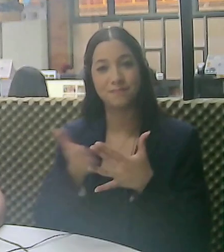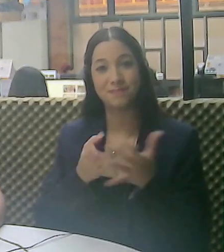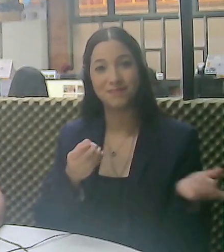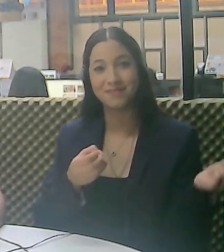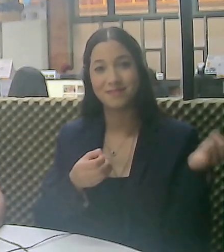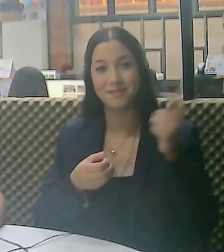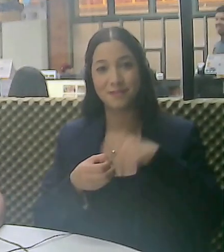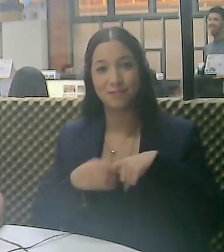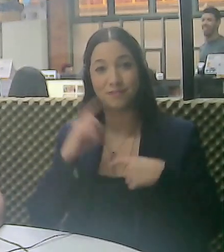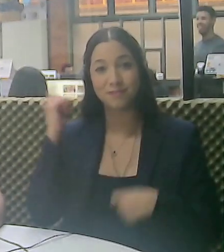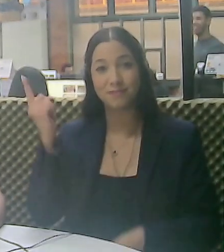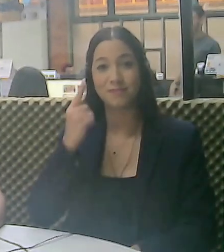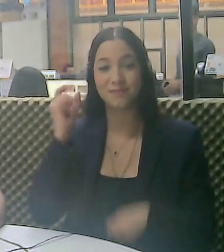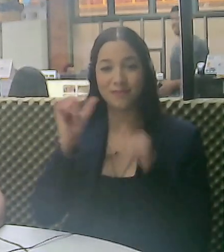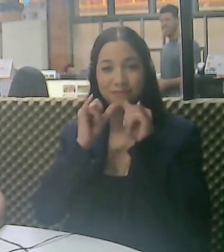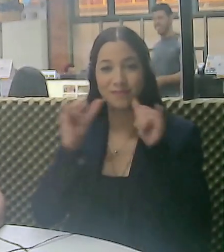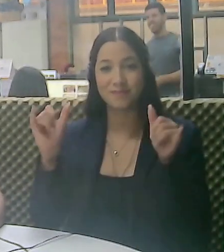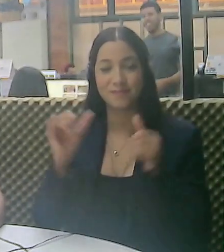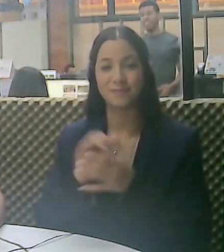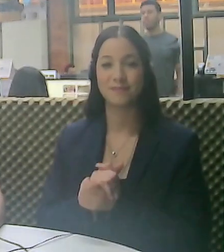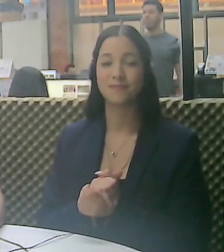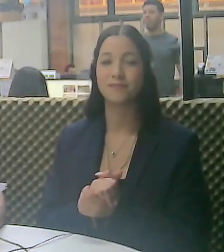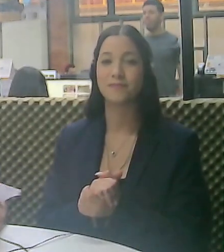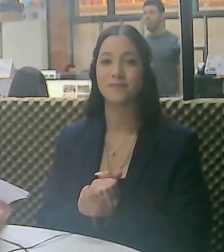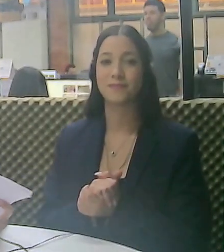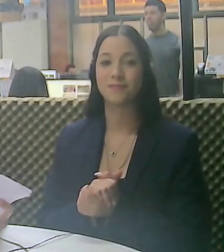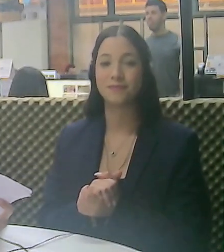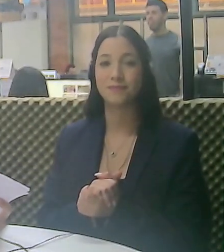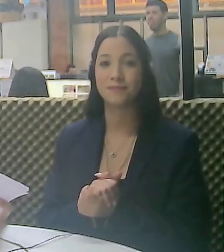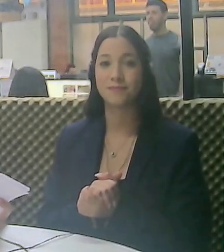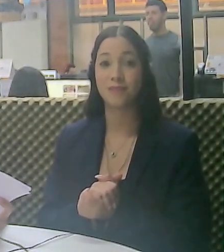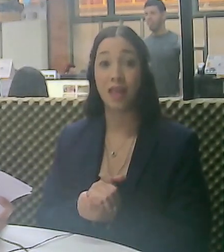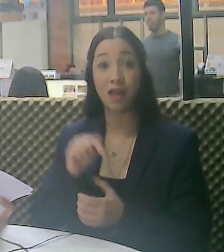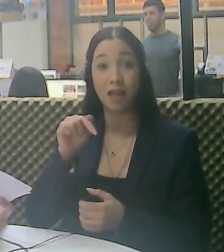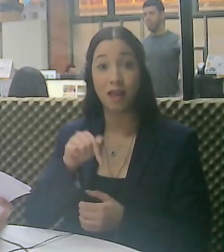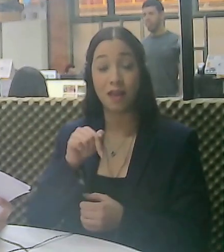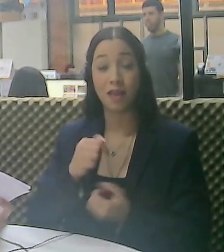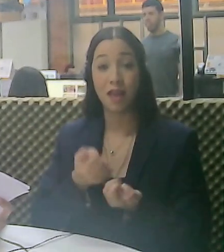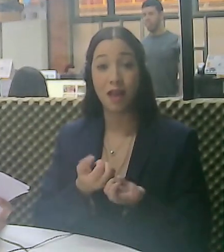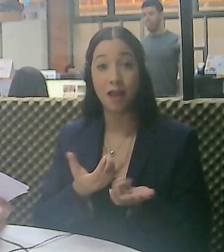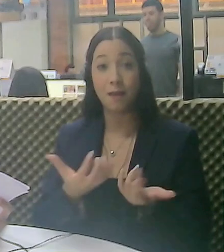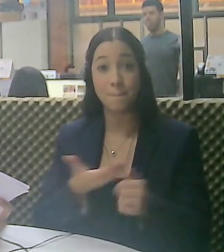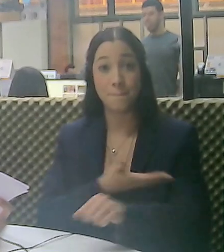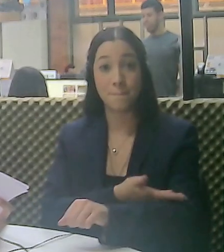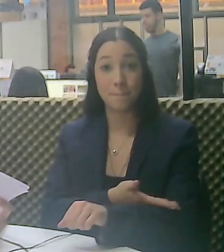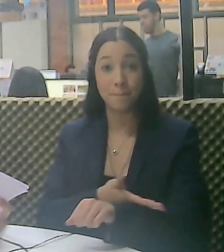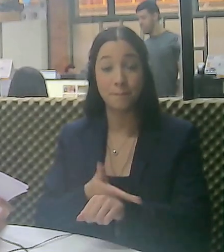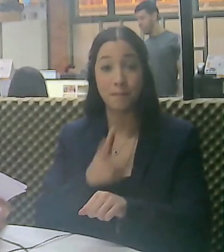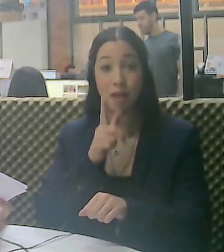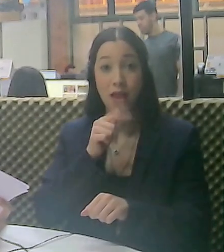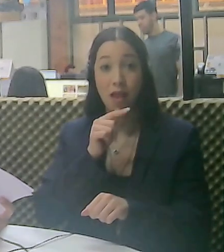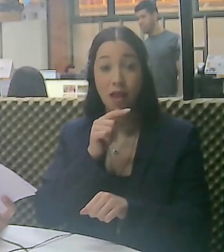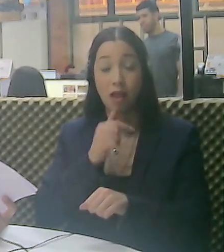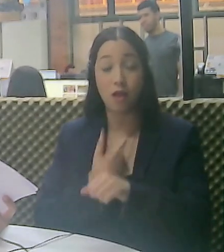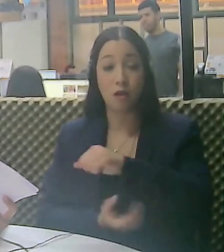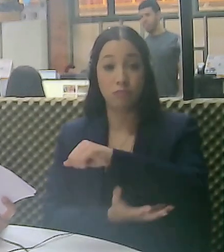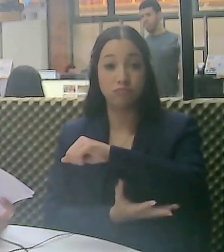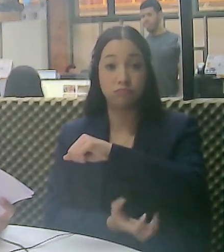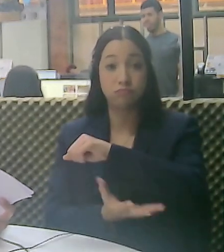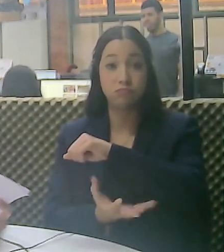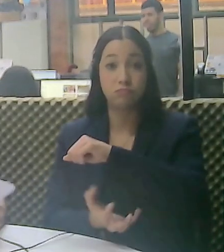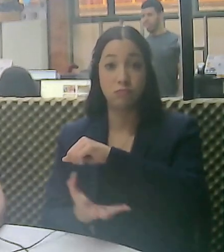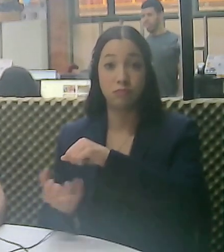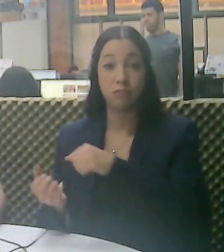já voltamos com o Giro de Notícias. Aqui na represa de Capim Branco, o Demai capta água que será tratada